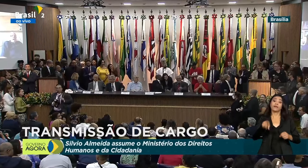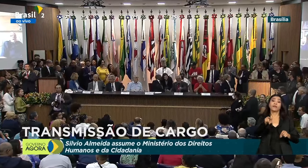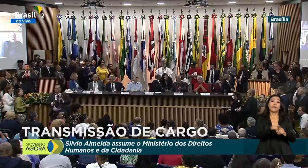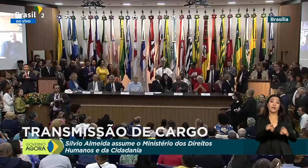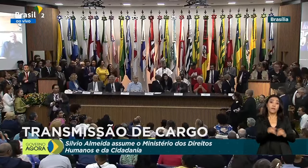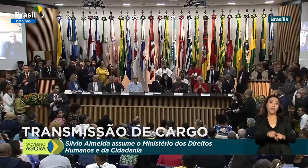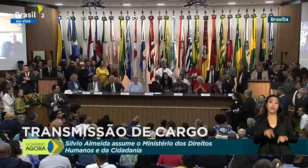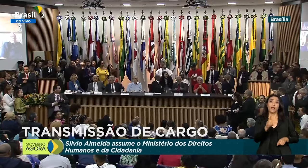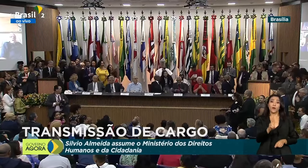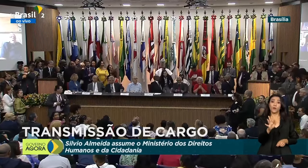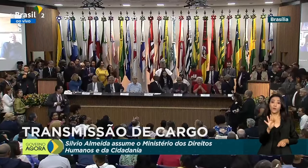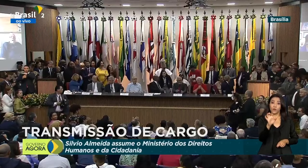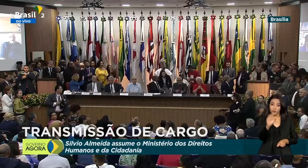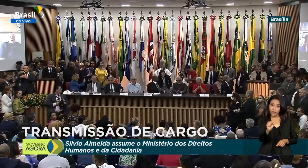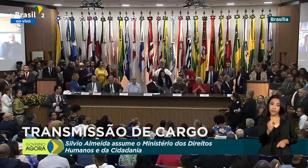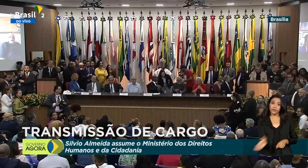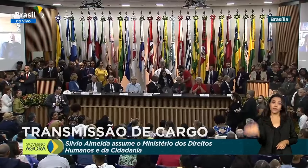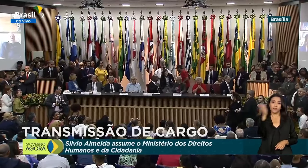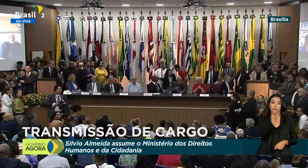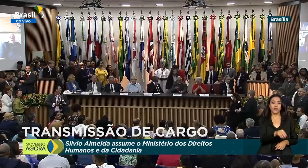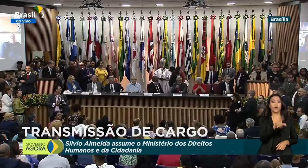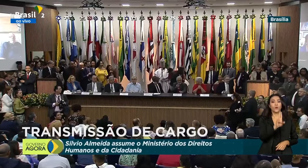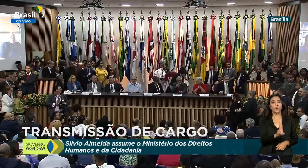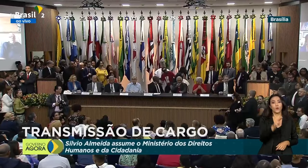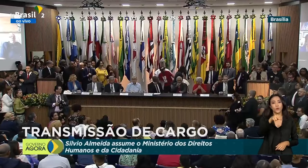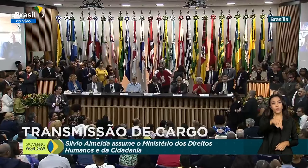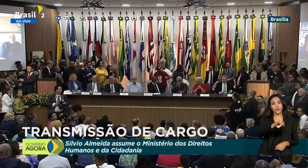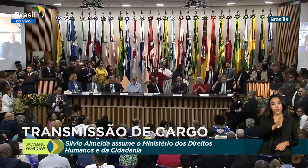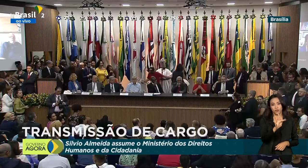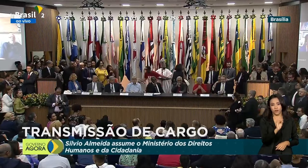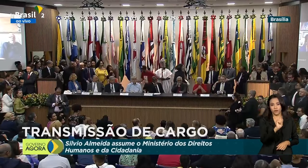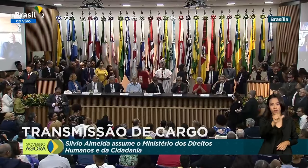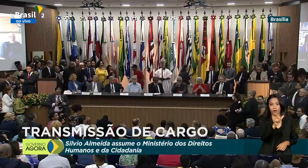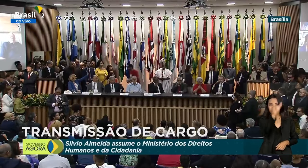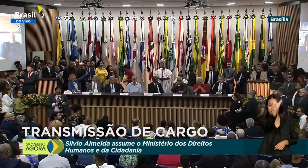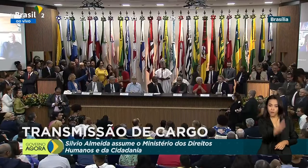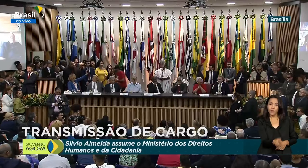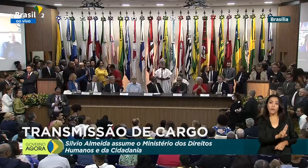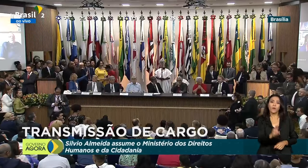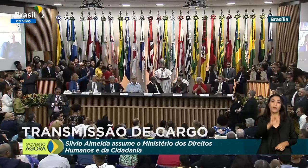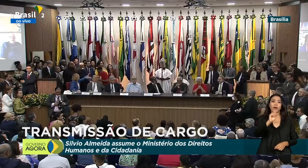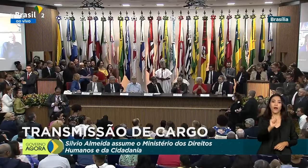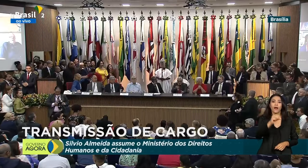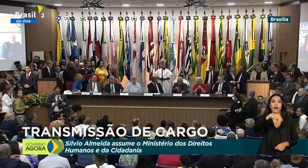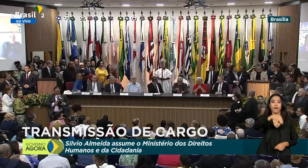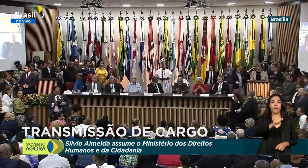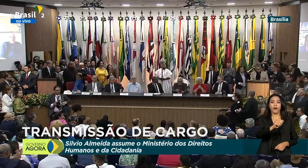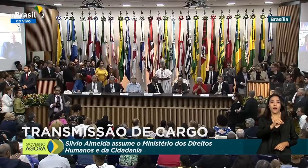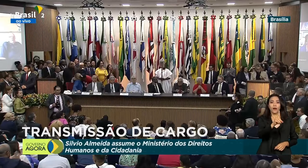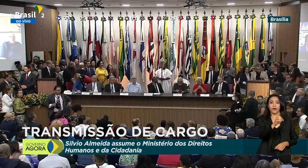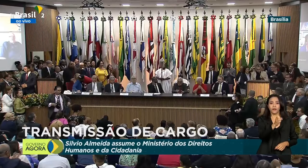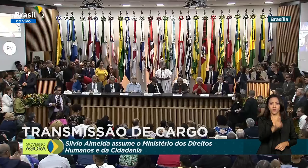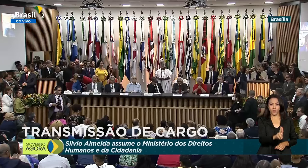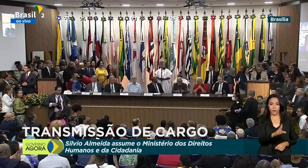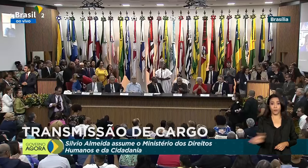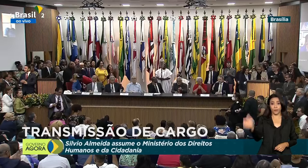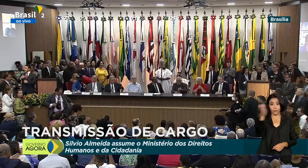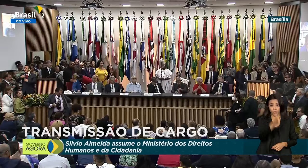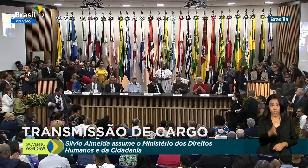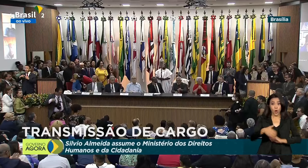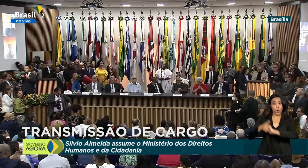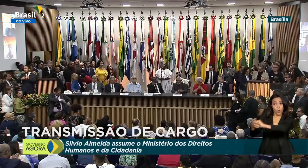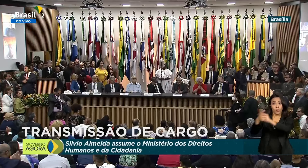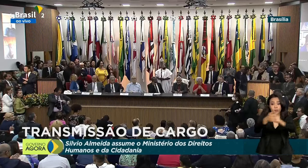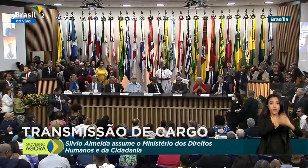Pelanda rei toda Unifal MG Sandro Amadeu cumprimentamos ainda os parlamentares